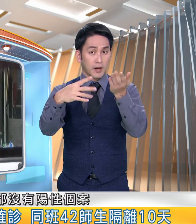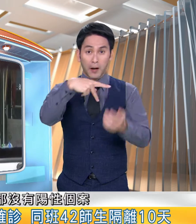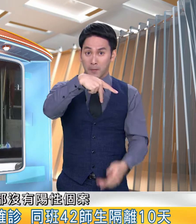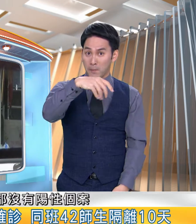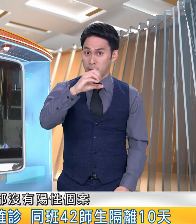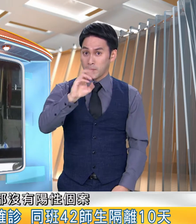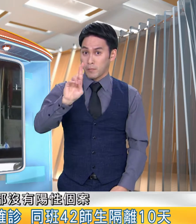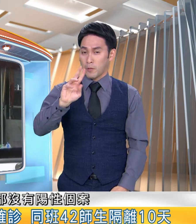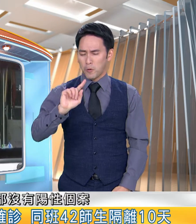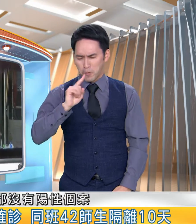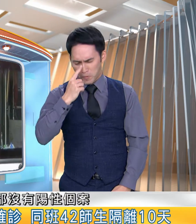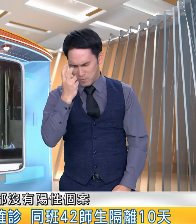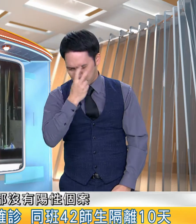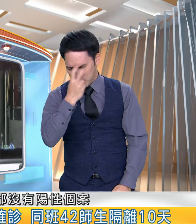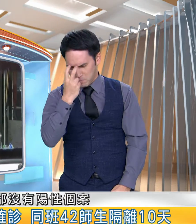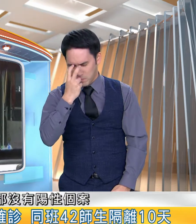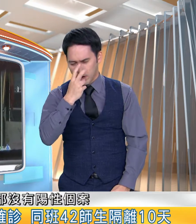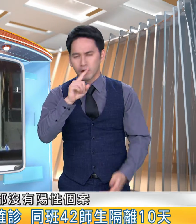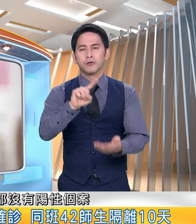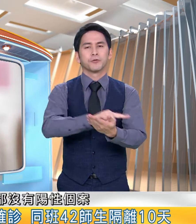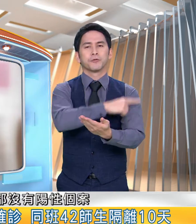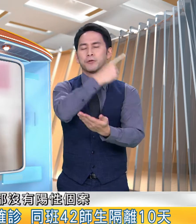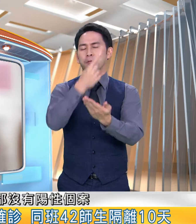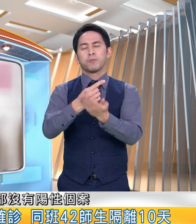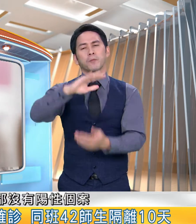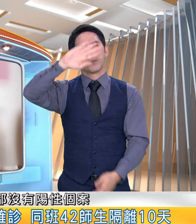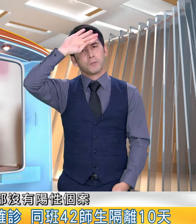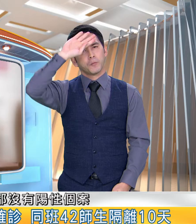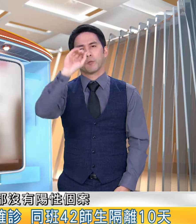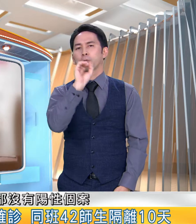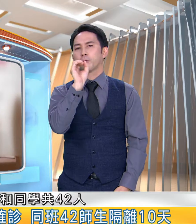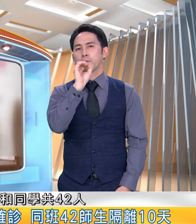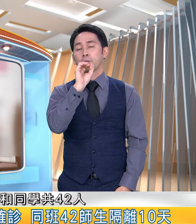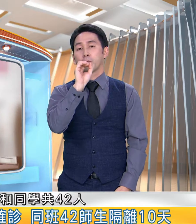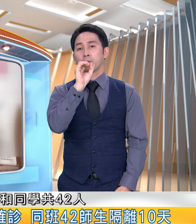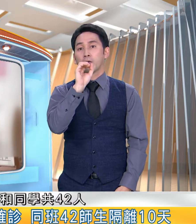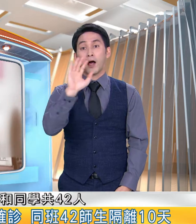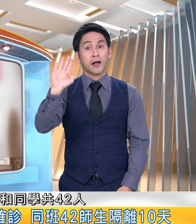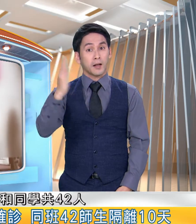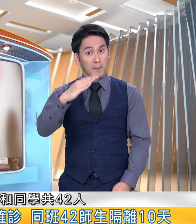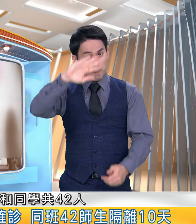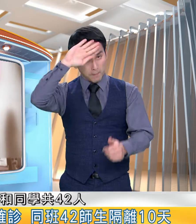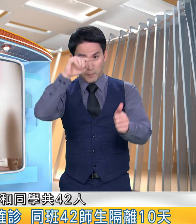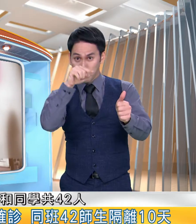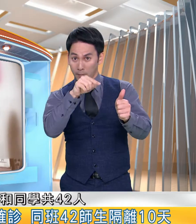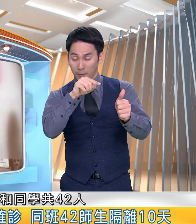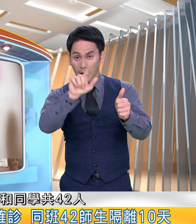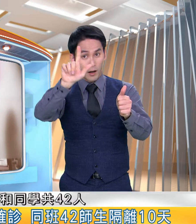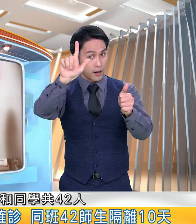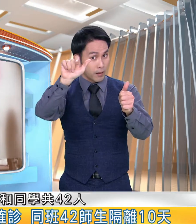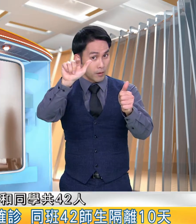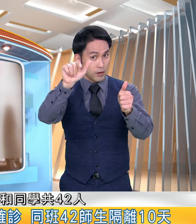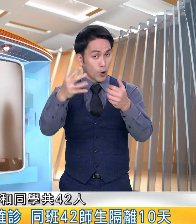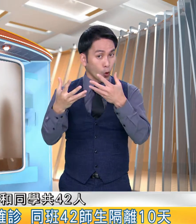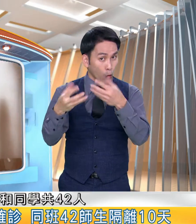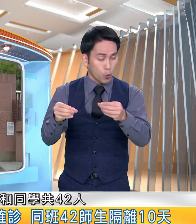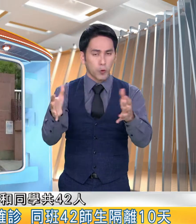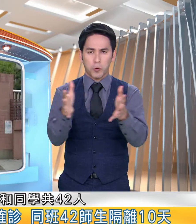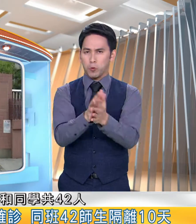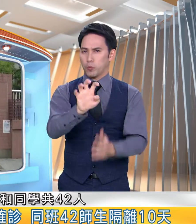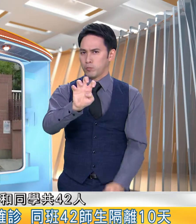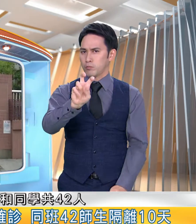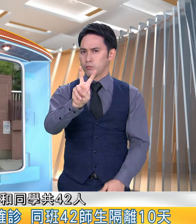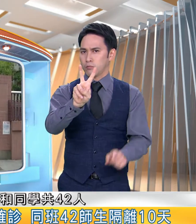目前2400多人都没有阳性个案。不过同班的老师和同学